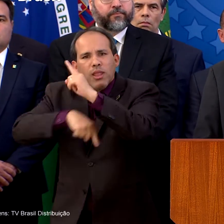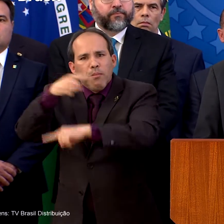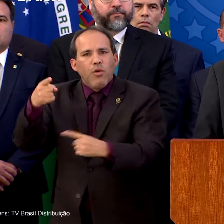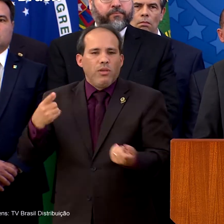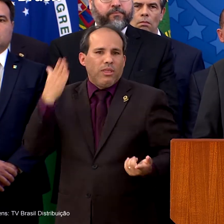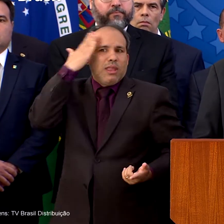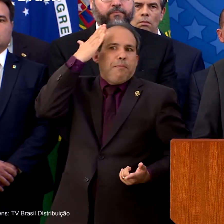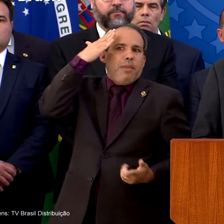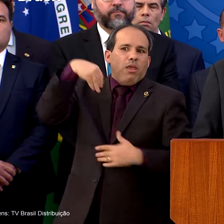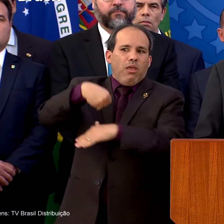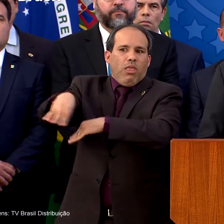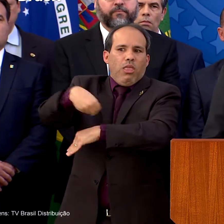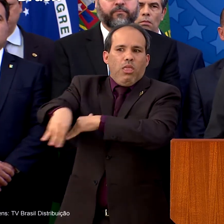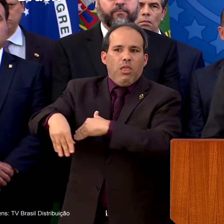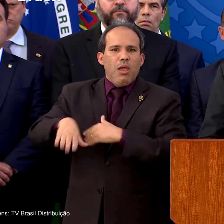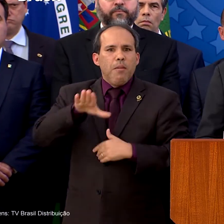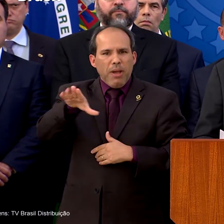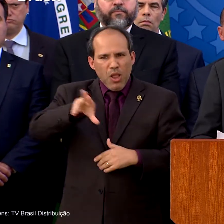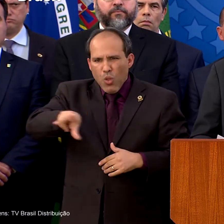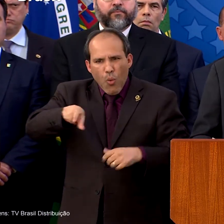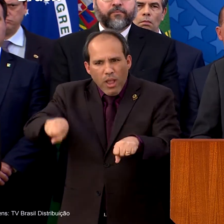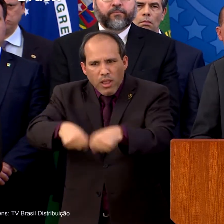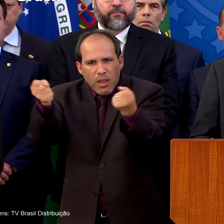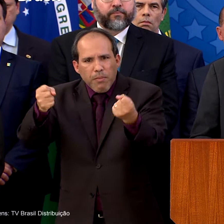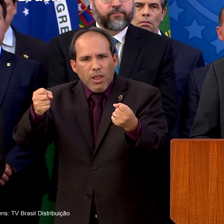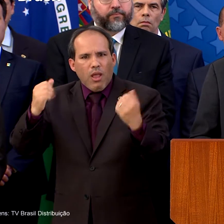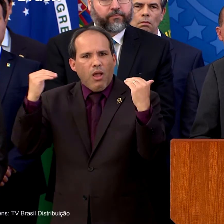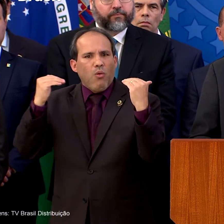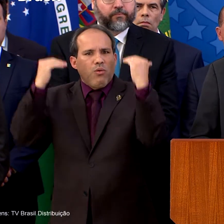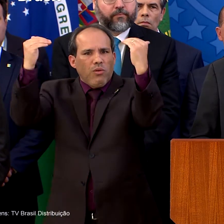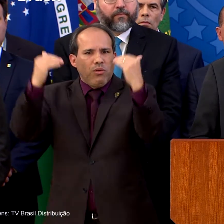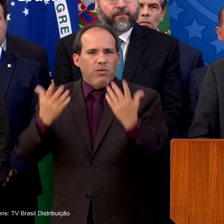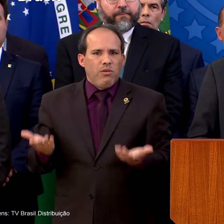vemos ferir o princípio dela aqui